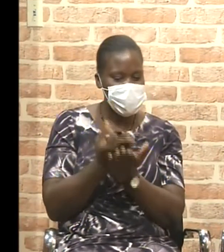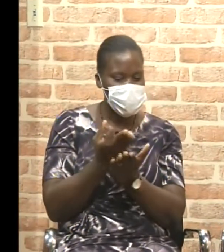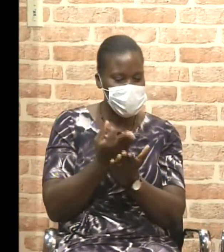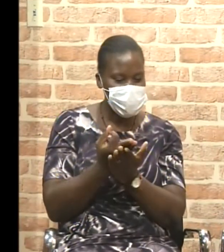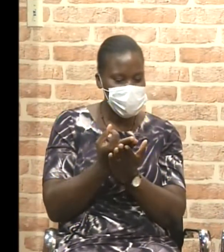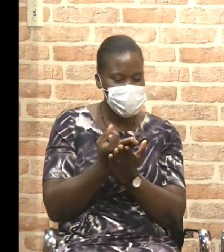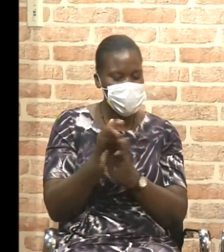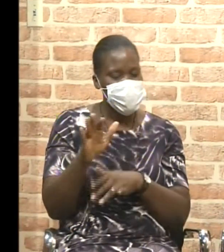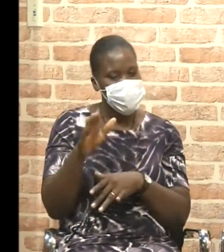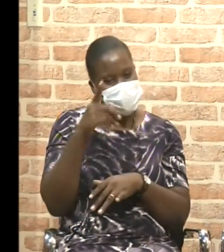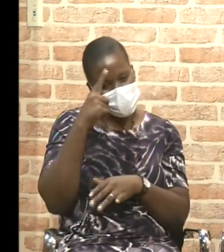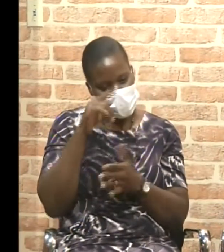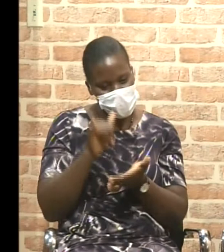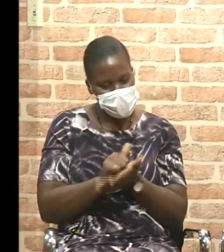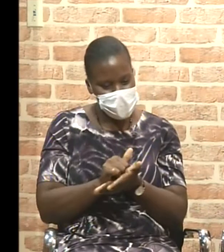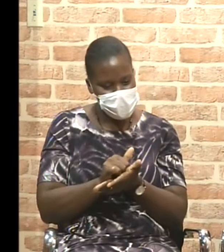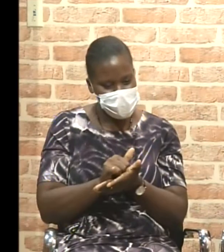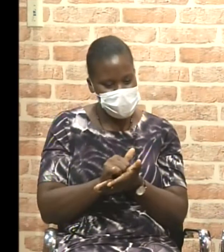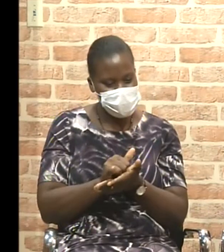faire parce que